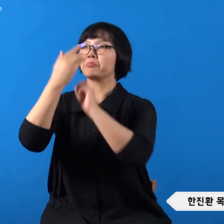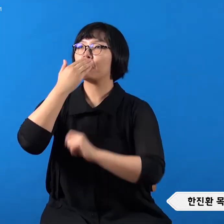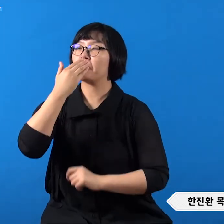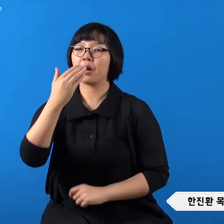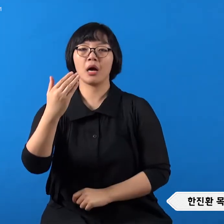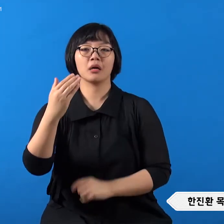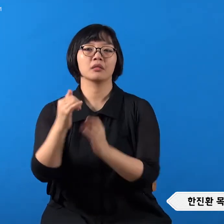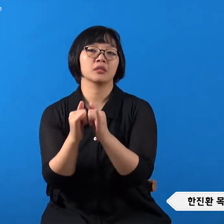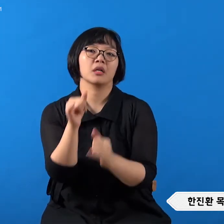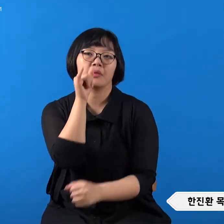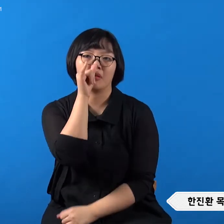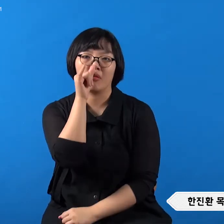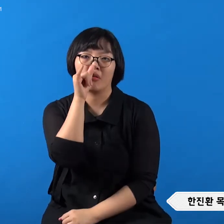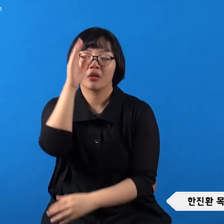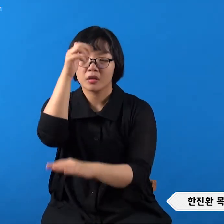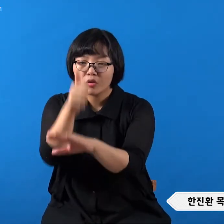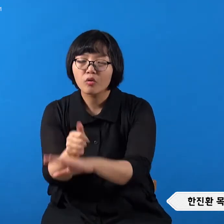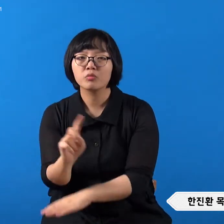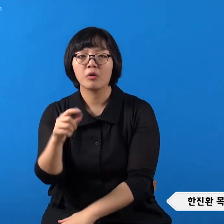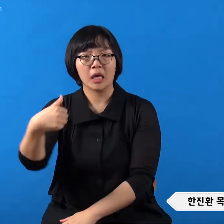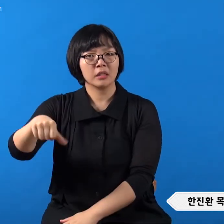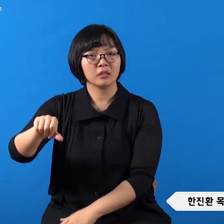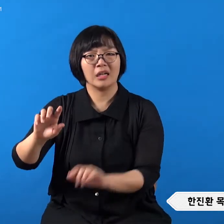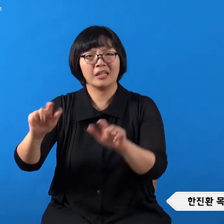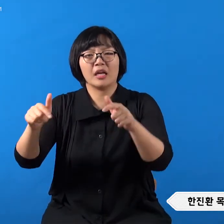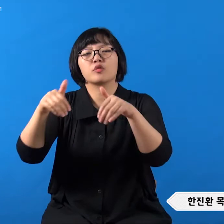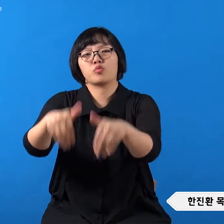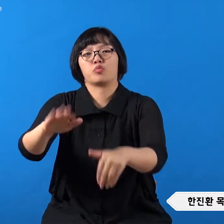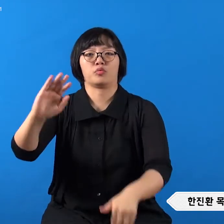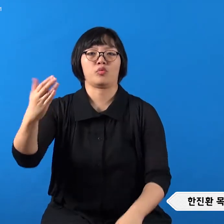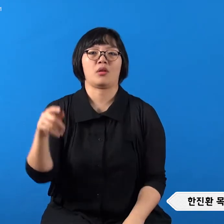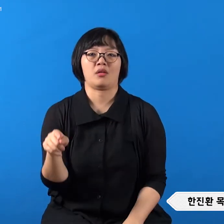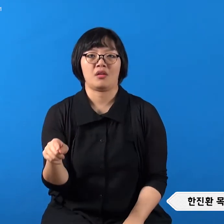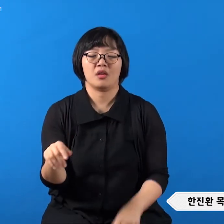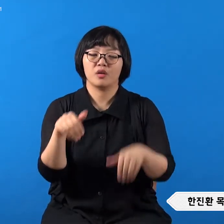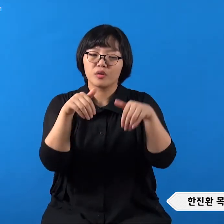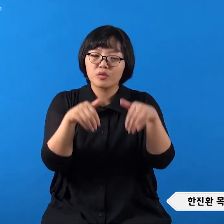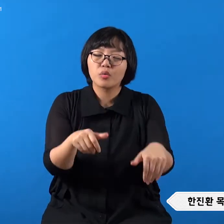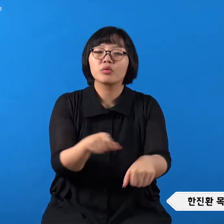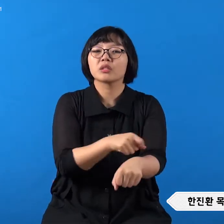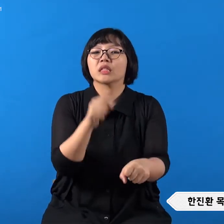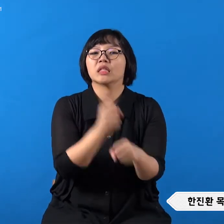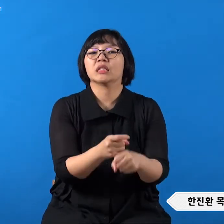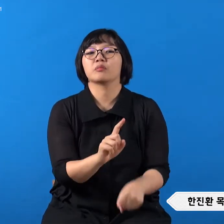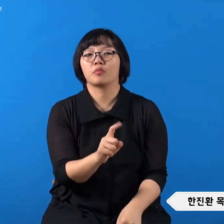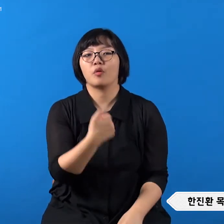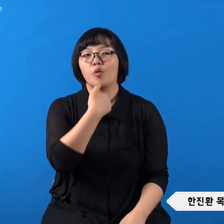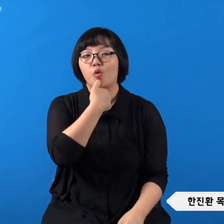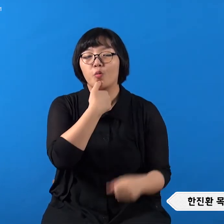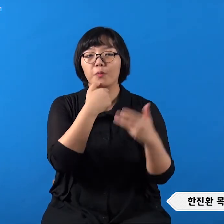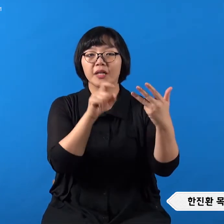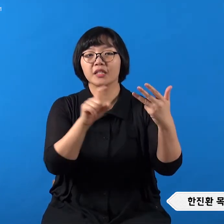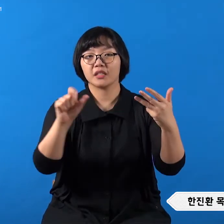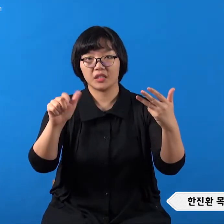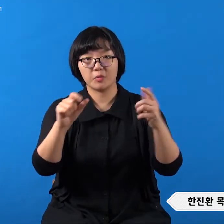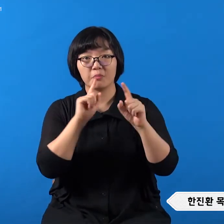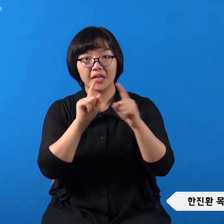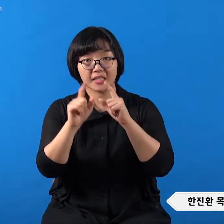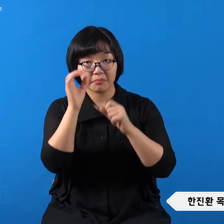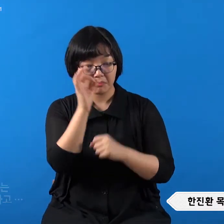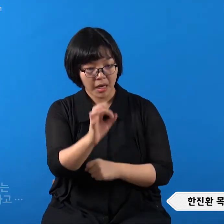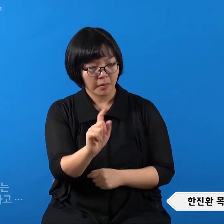그러면 종으로 전락하게 됩니다. 종의 특징이 뭐지요? 로마서 8장 15절